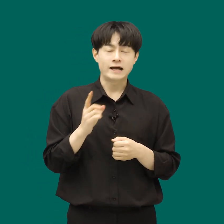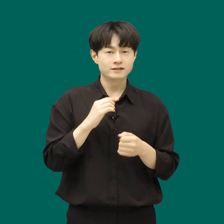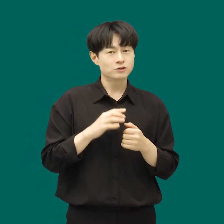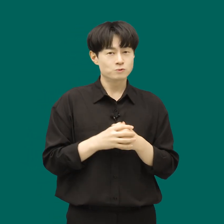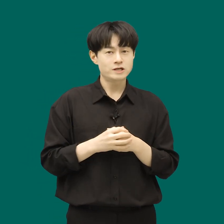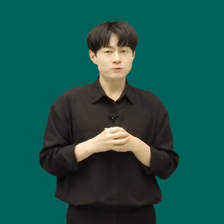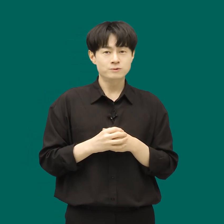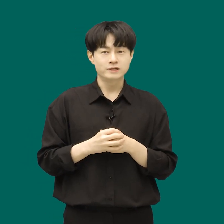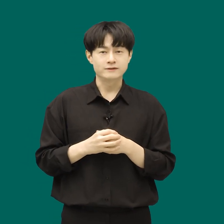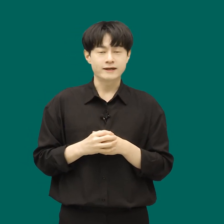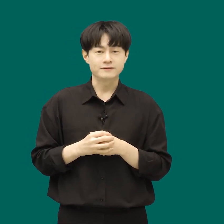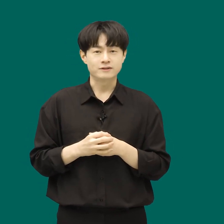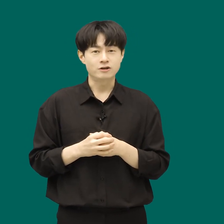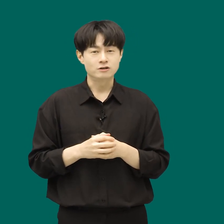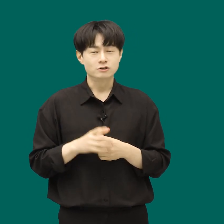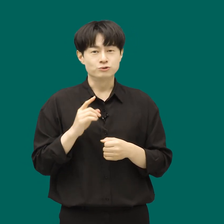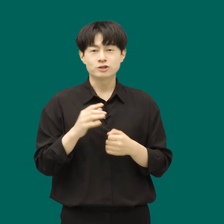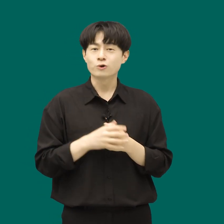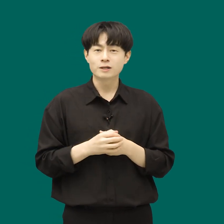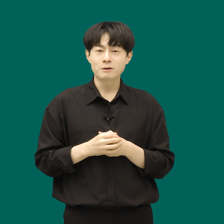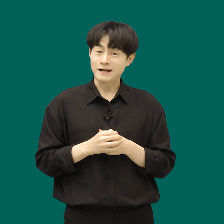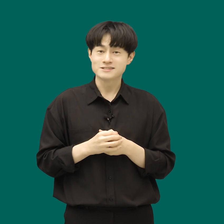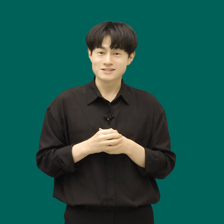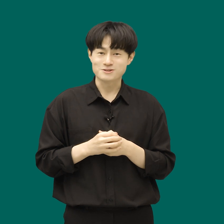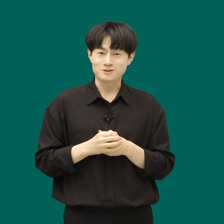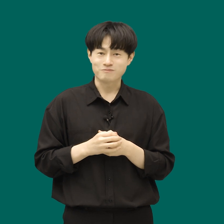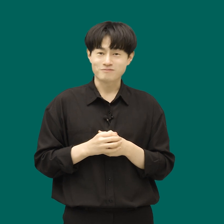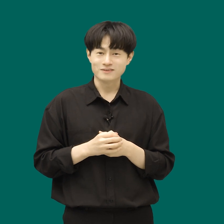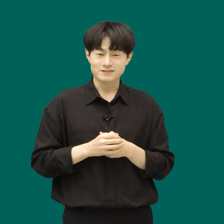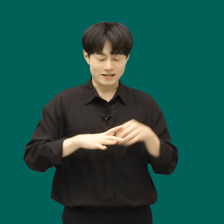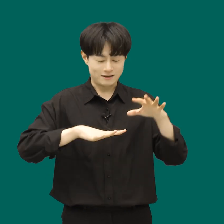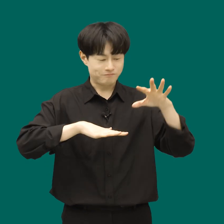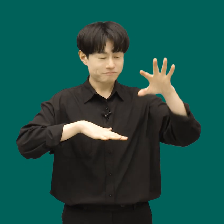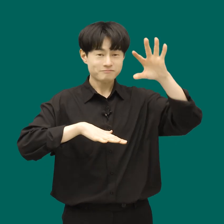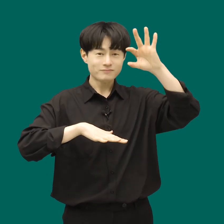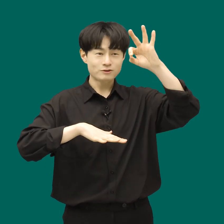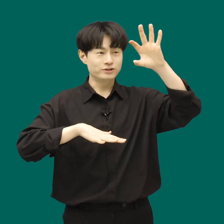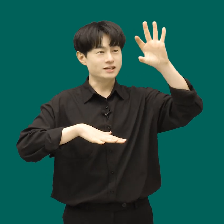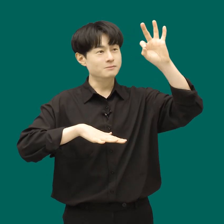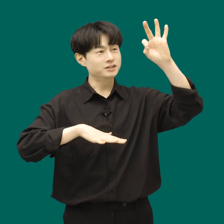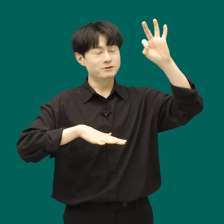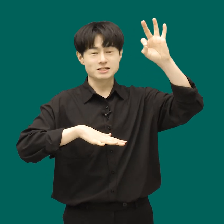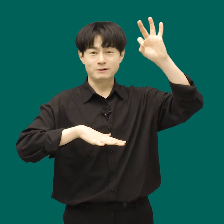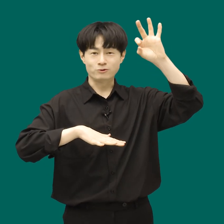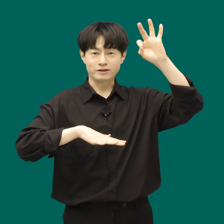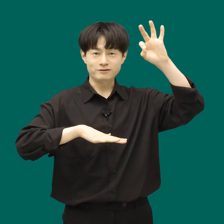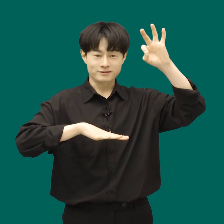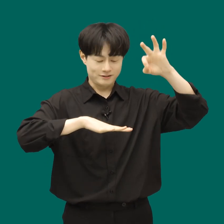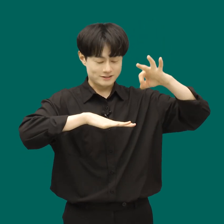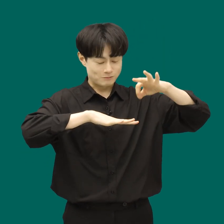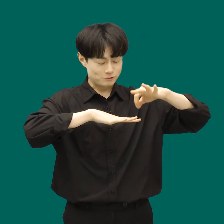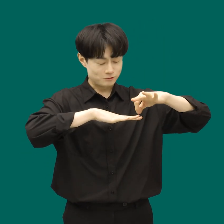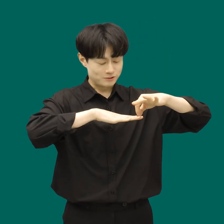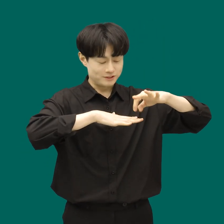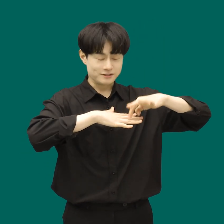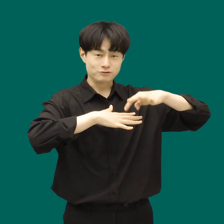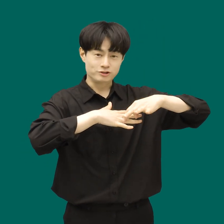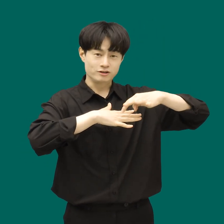다르게 또 사용될 때가 있는데요. 우리 결혼하면 반지 끼죠. 자, 우리 1번, 2번 잡아볼까요? 잡고 우리